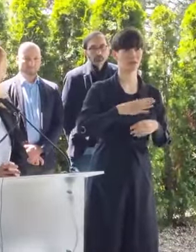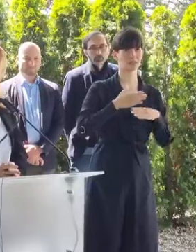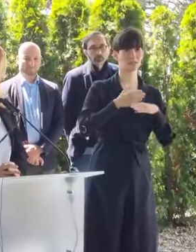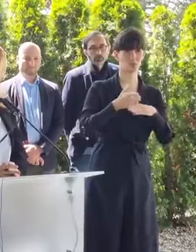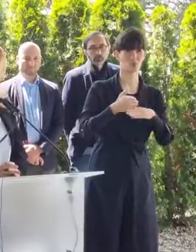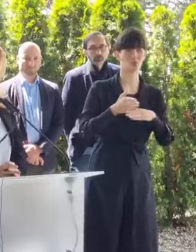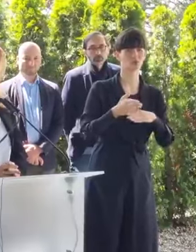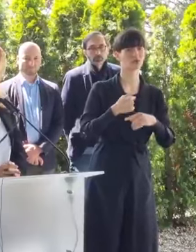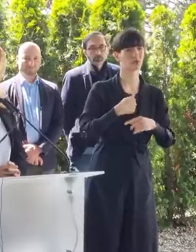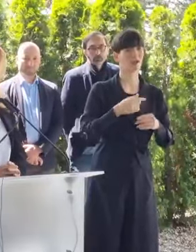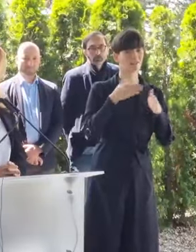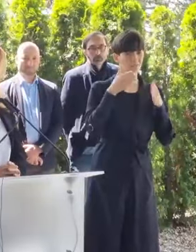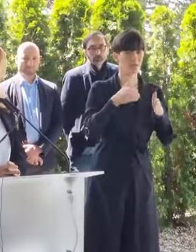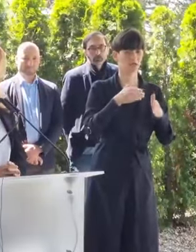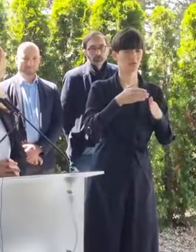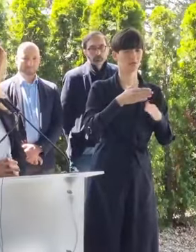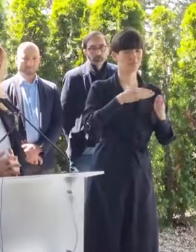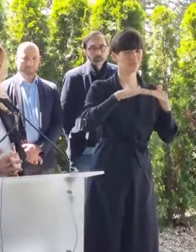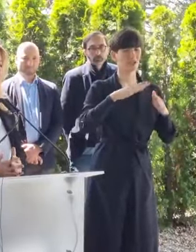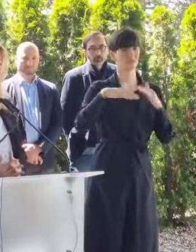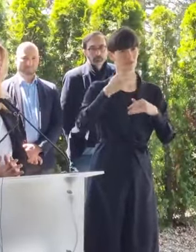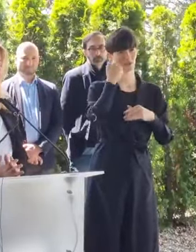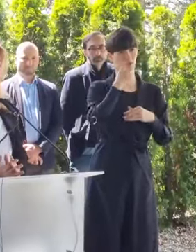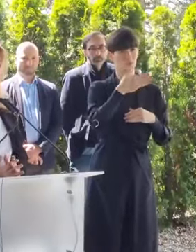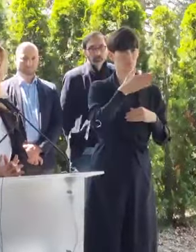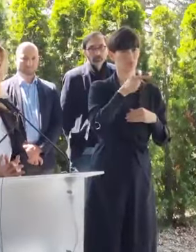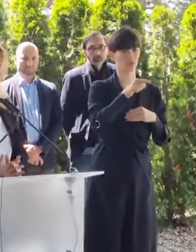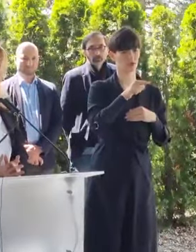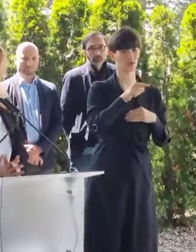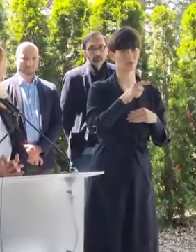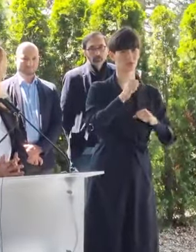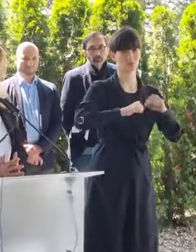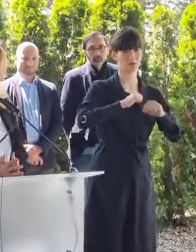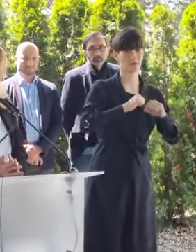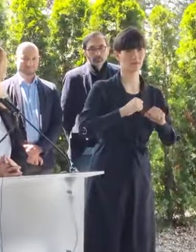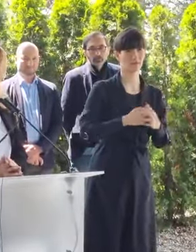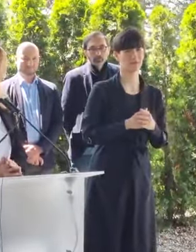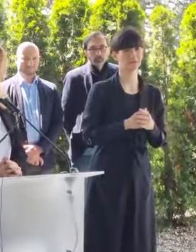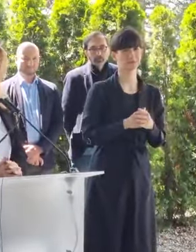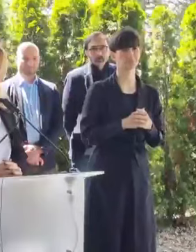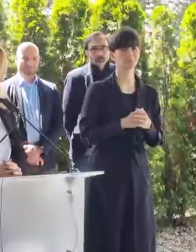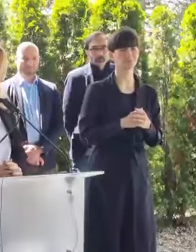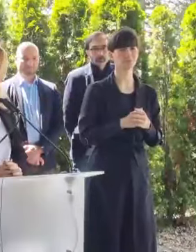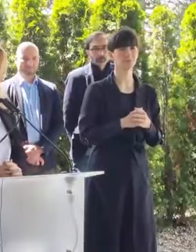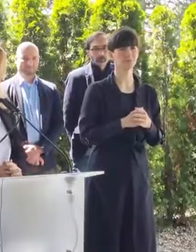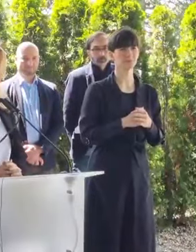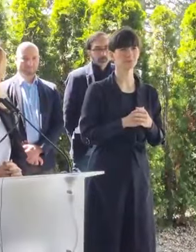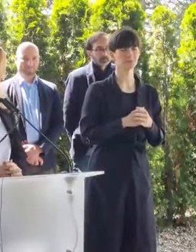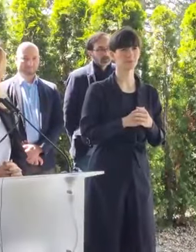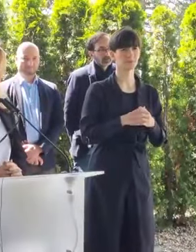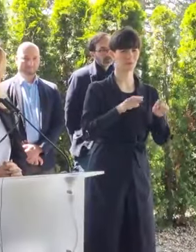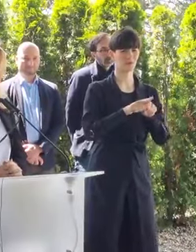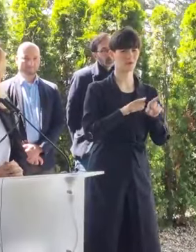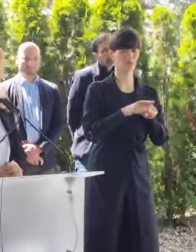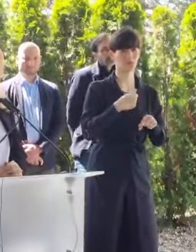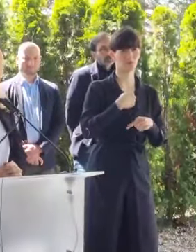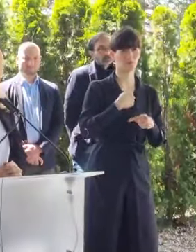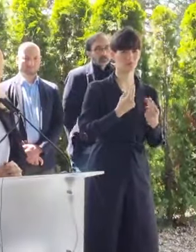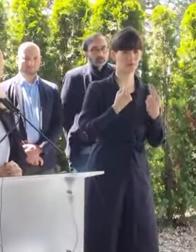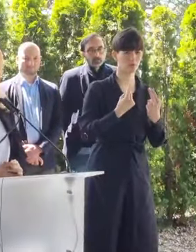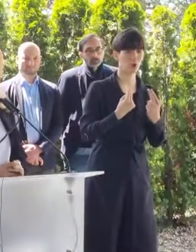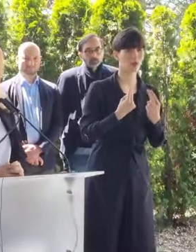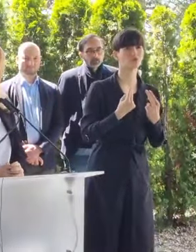pozvanie pána prezidenta a že prinášam na Slovensko aj tieto informácie, tak ako som povedala, aj pre mňa je dôležité občas dotknúť